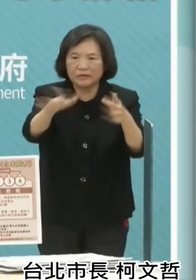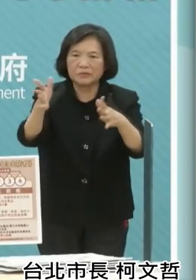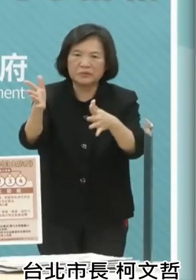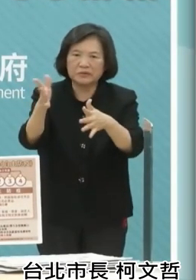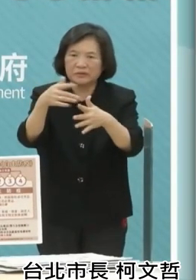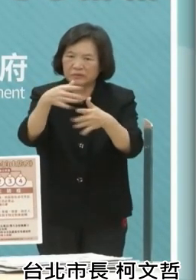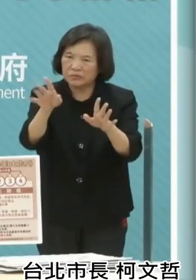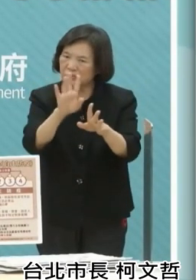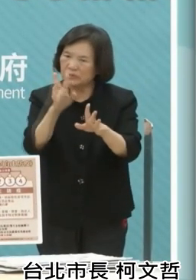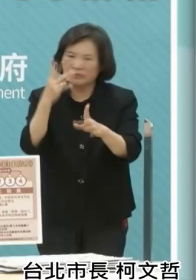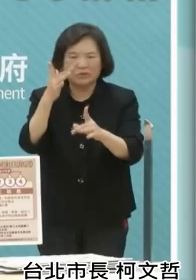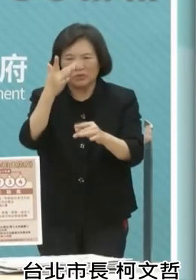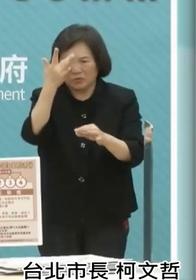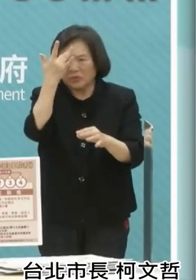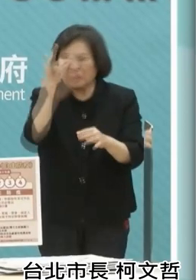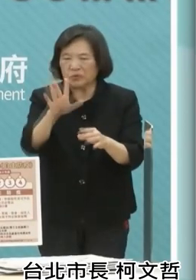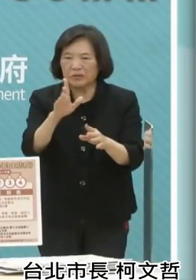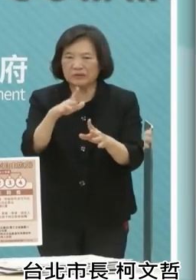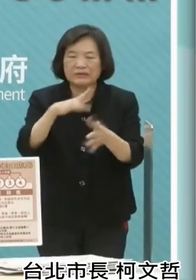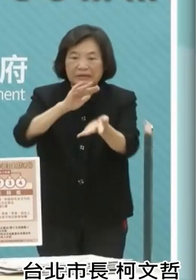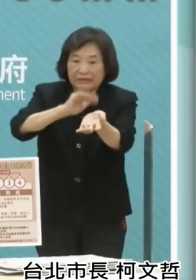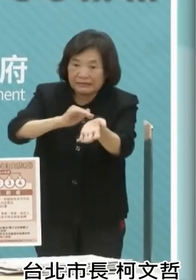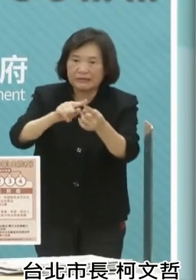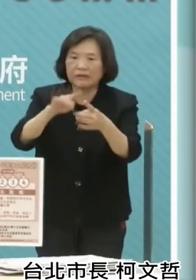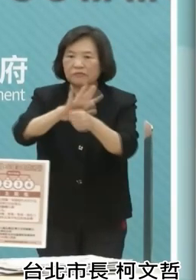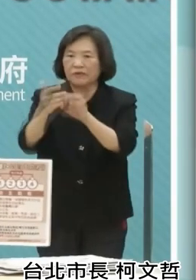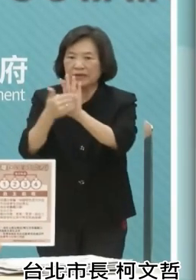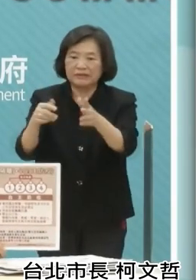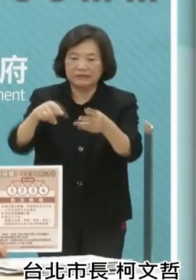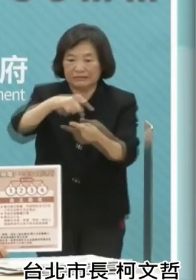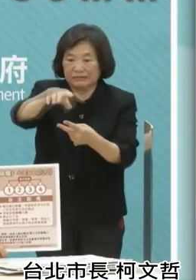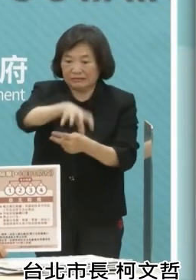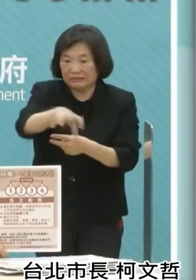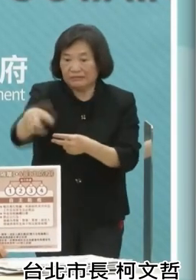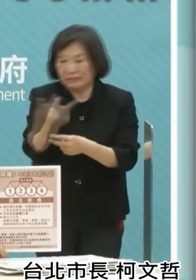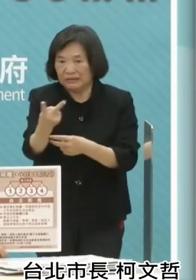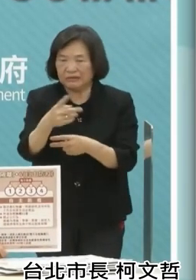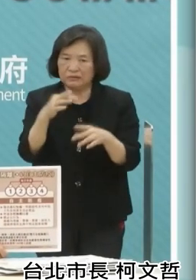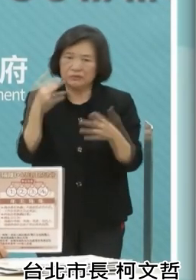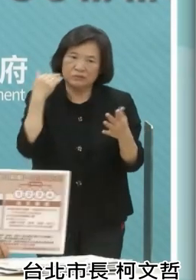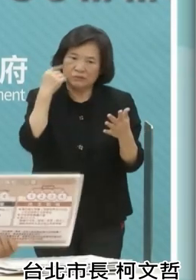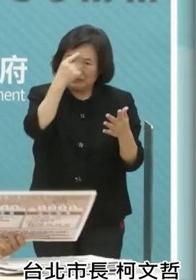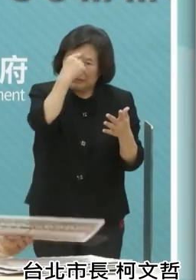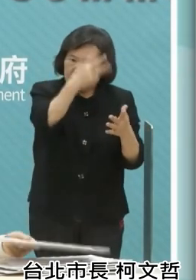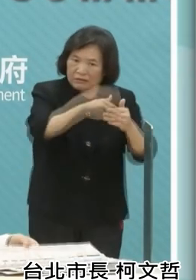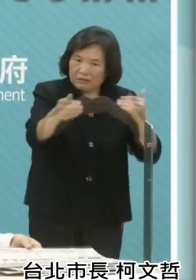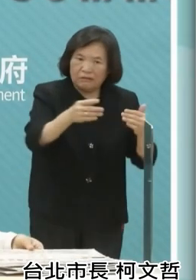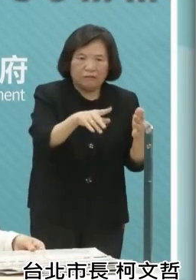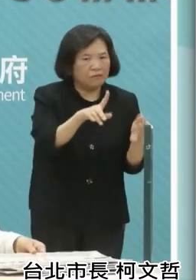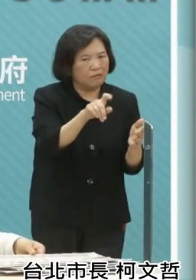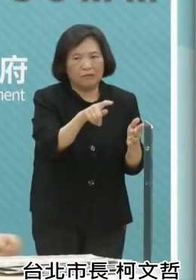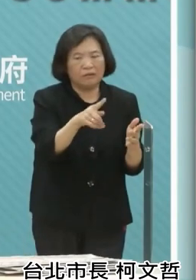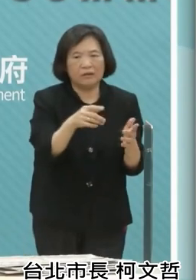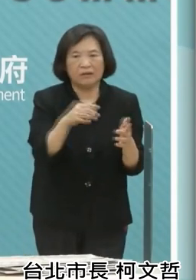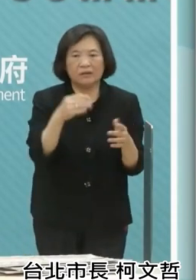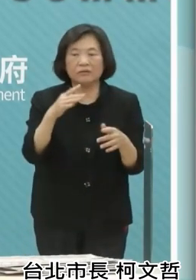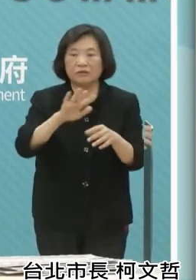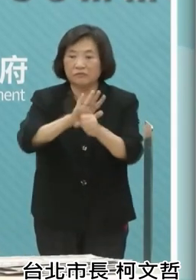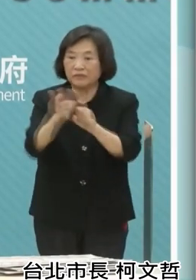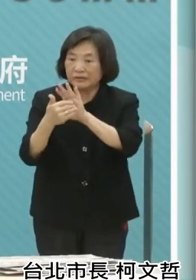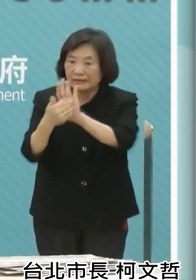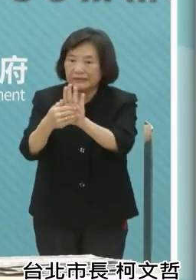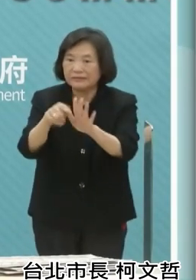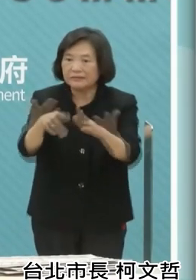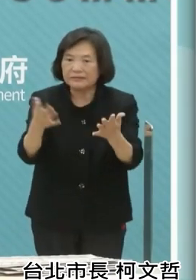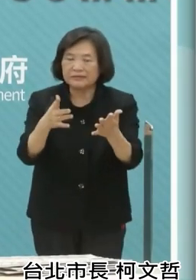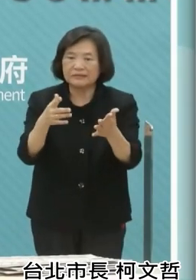些单位你知道哦？就是刚才讲的医疗跟防疫。我们昨天说哦，医疗跟防疫是吧？后来发现哦，这个所谓的防疫哈，必须要